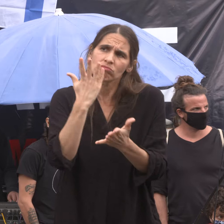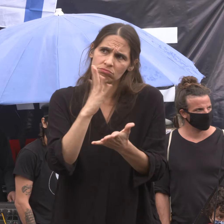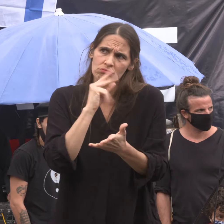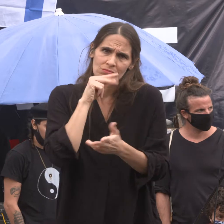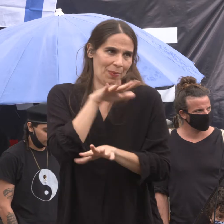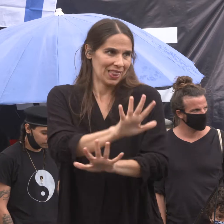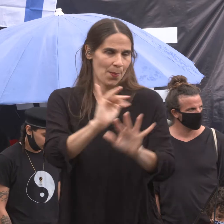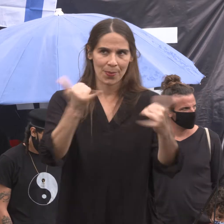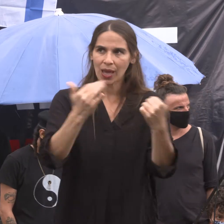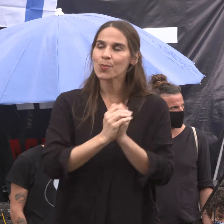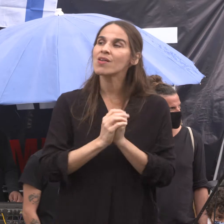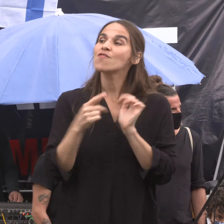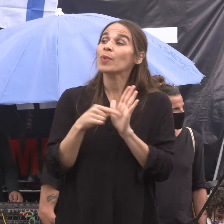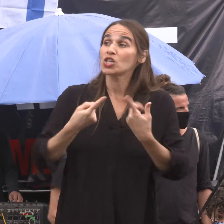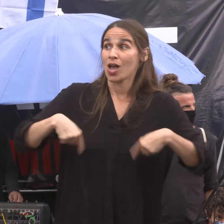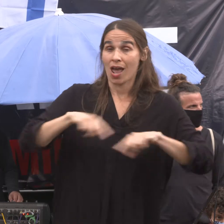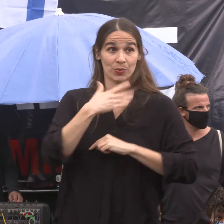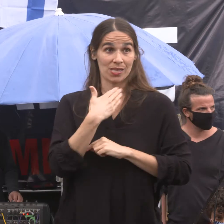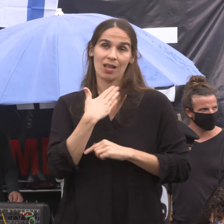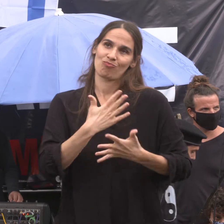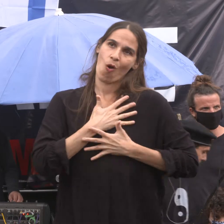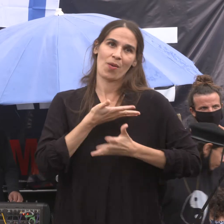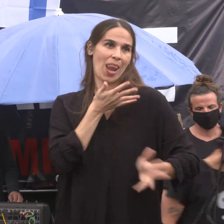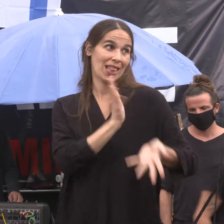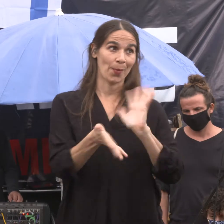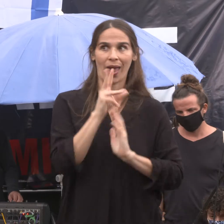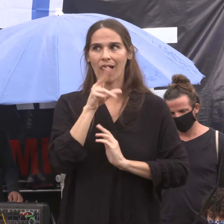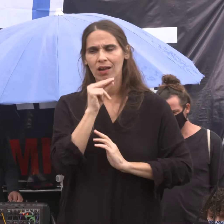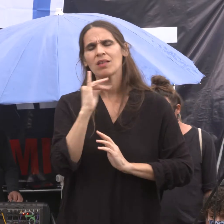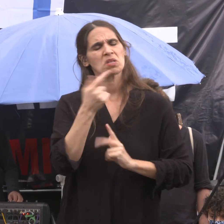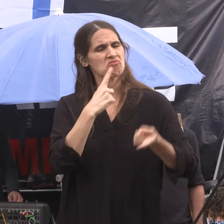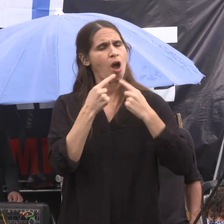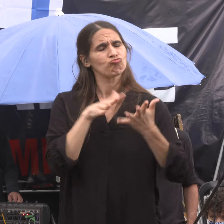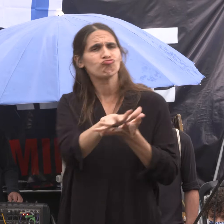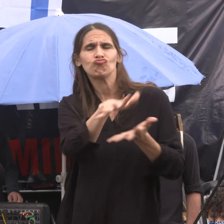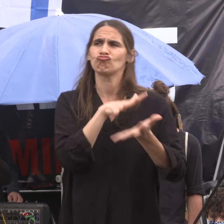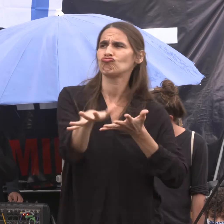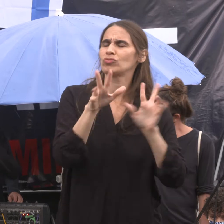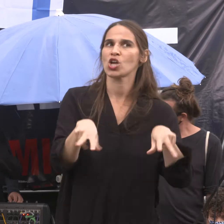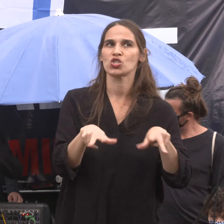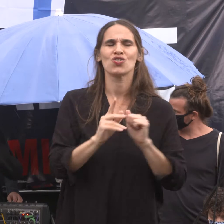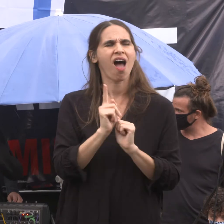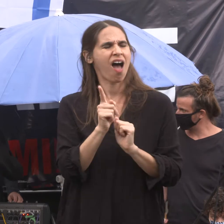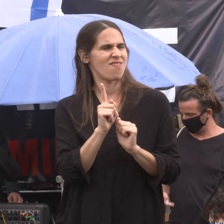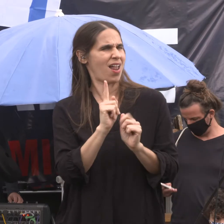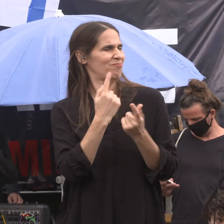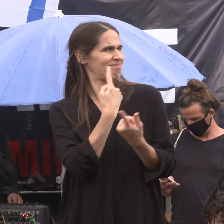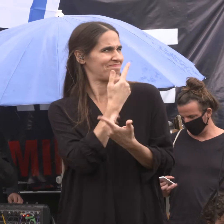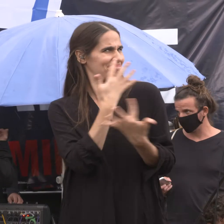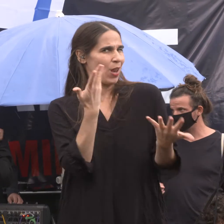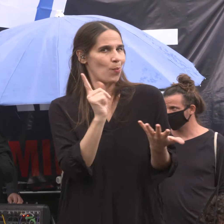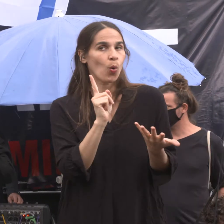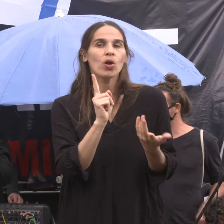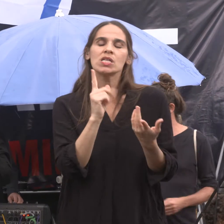מובהק, וכיוון שאנו הישראלים אוהבים לדבר, השיחה תמיד קולחת. אבל באופן לא ברור, כשזה מגיע